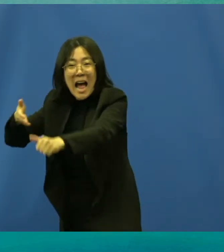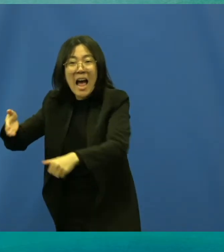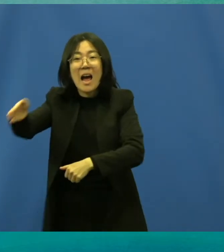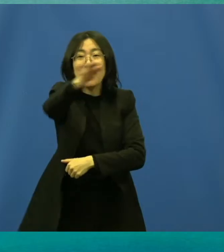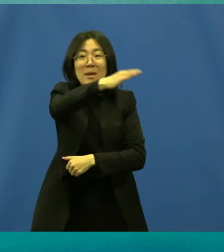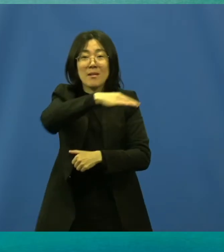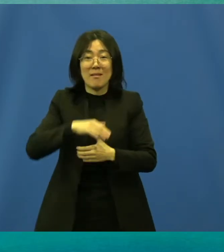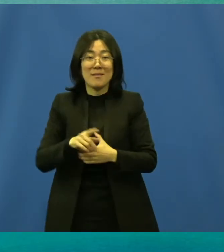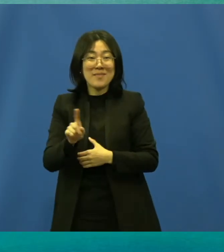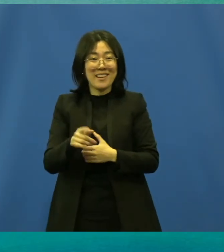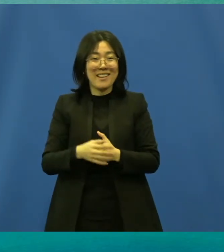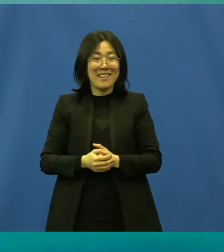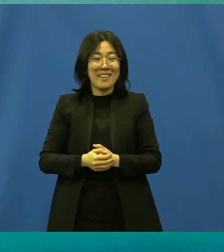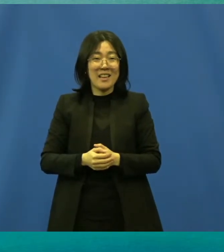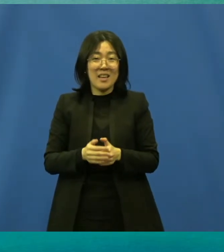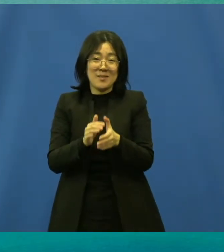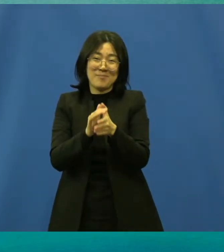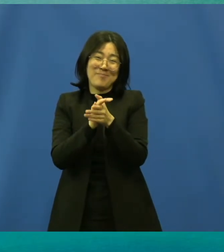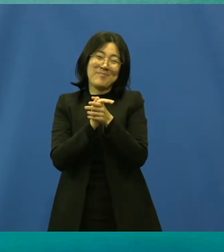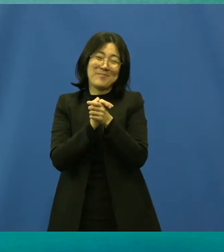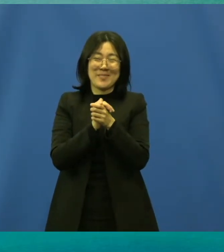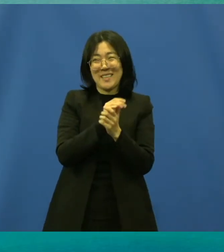평소에는요, 소리가 잘 안 나와요.